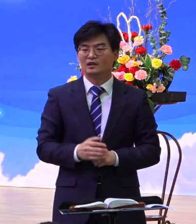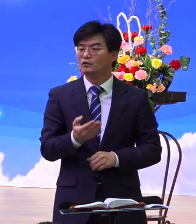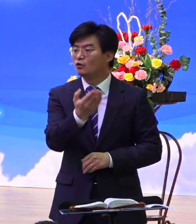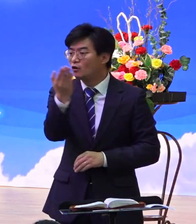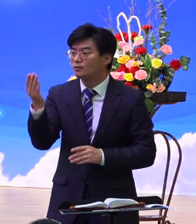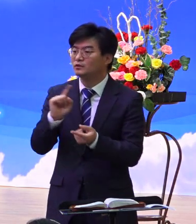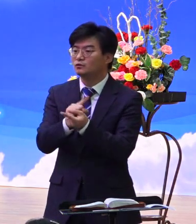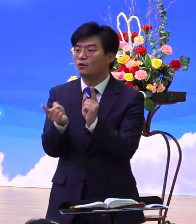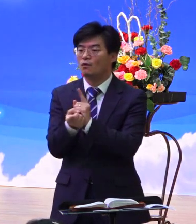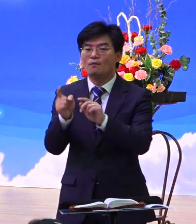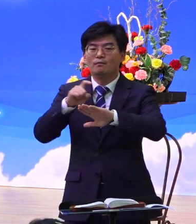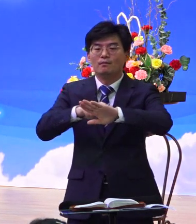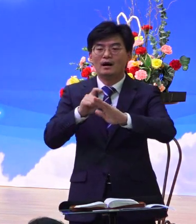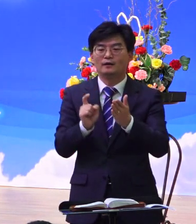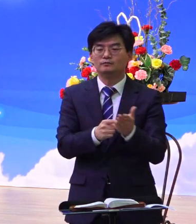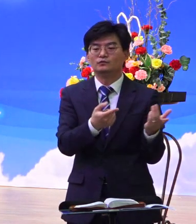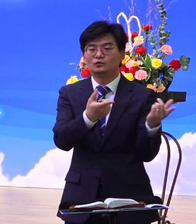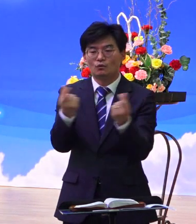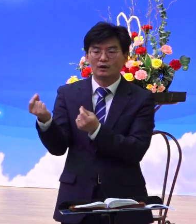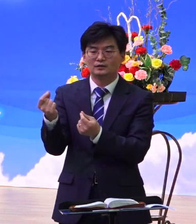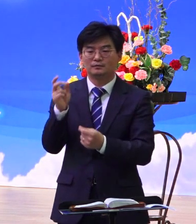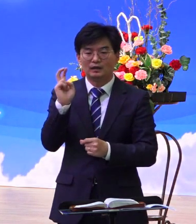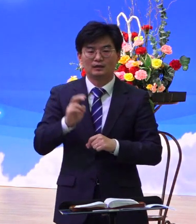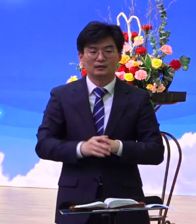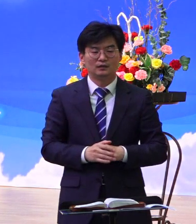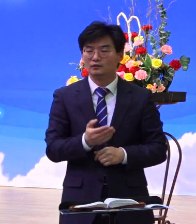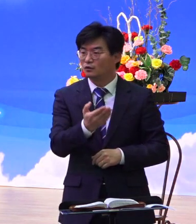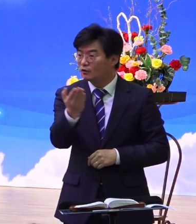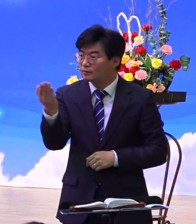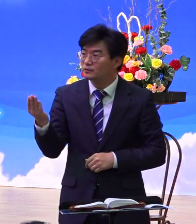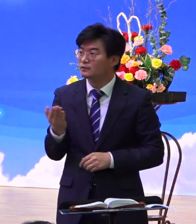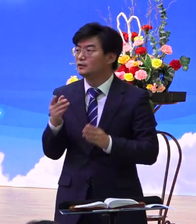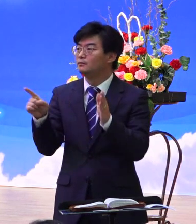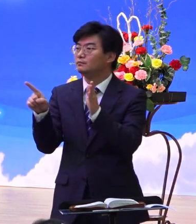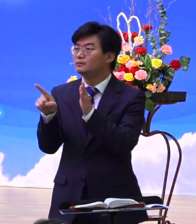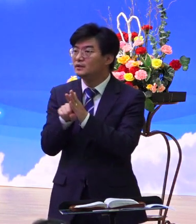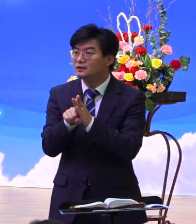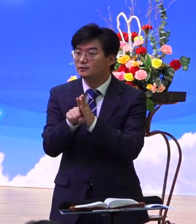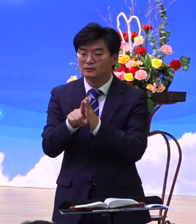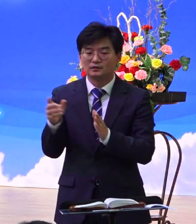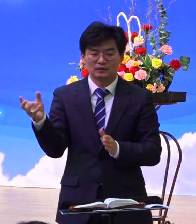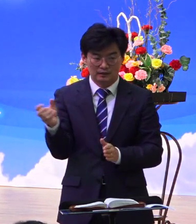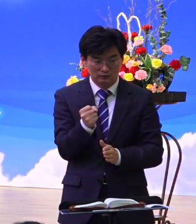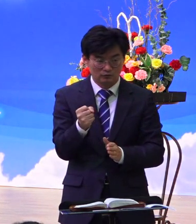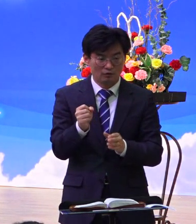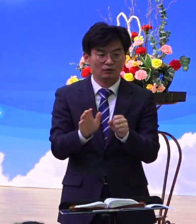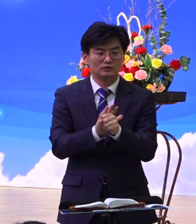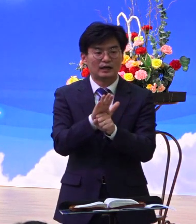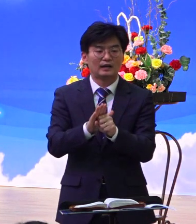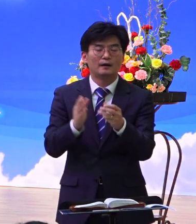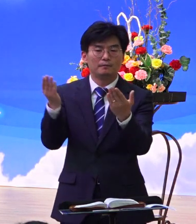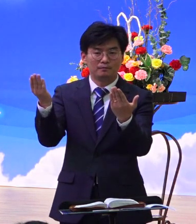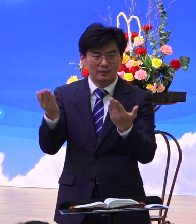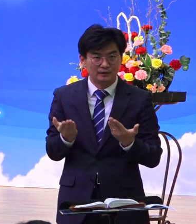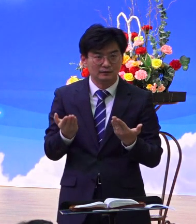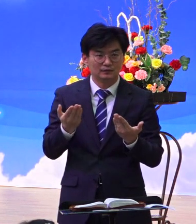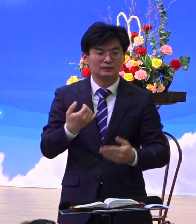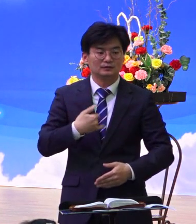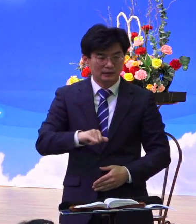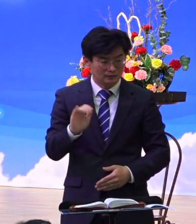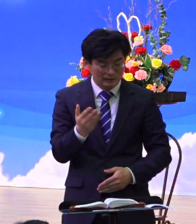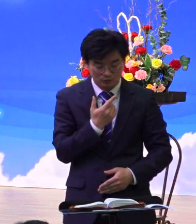겁니다. 우리 자녀가 디모데처럼 그렇게 믿음의 사람들 속에 사랑받는 자녀로 성장하기를 원하고,